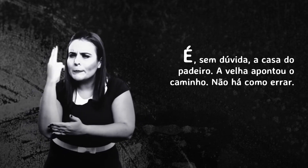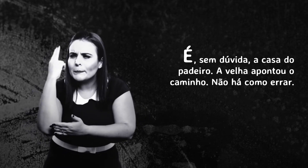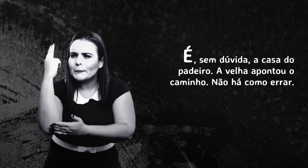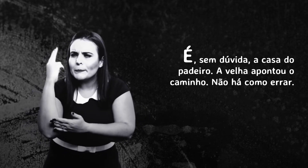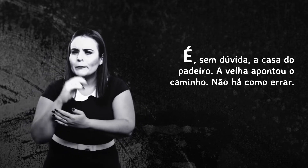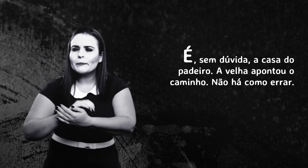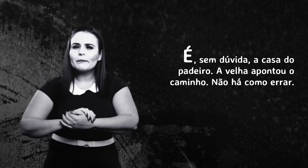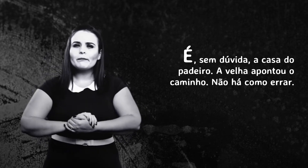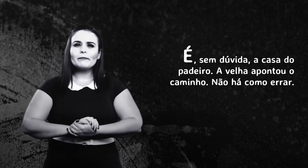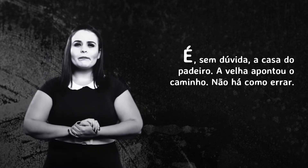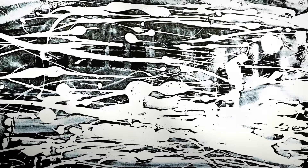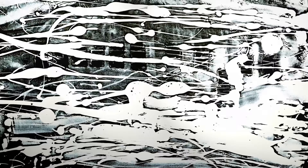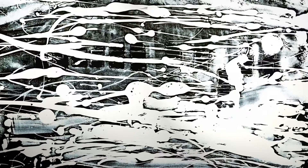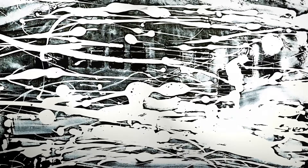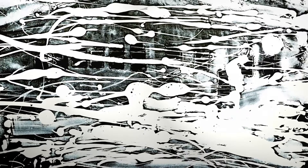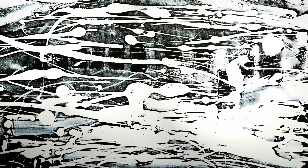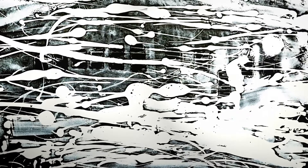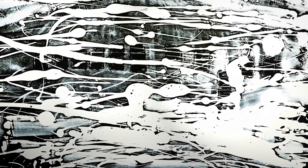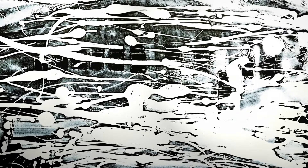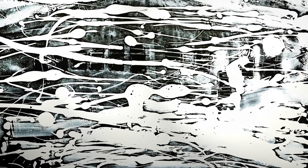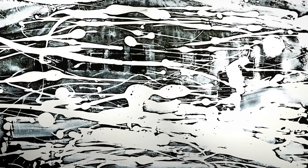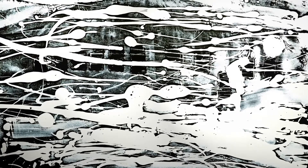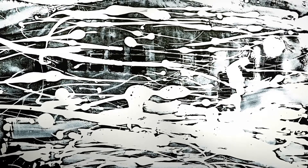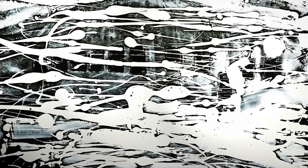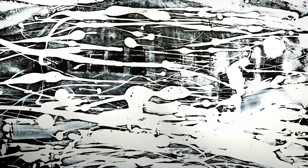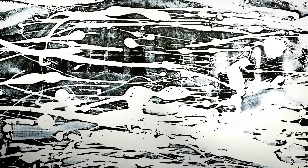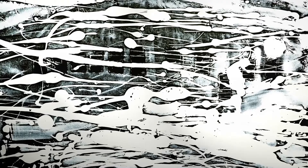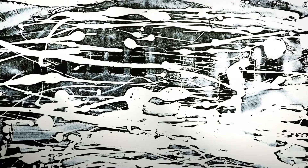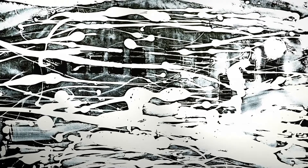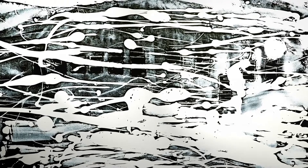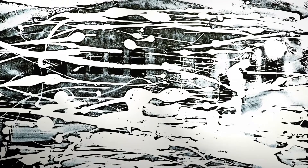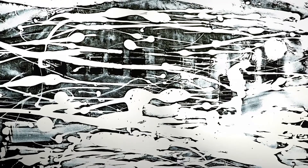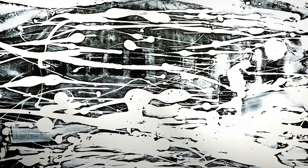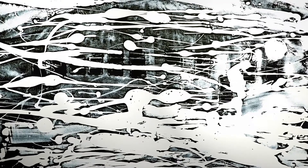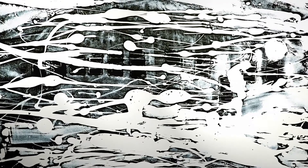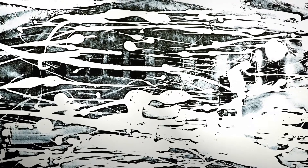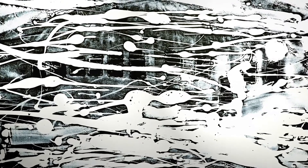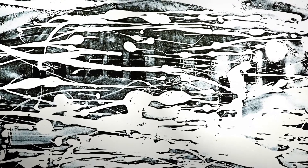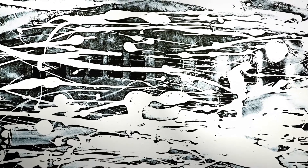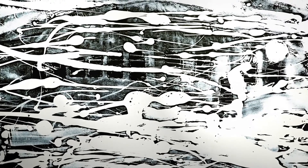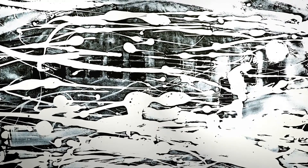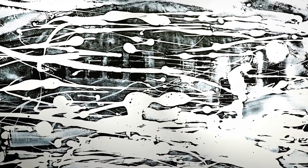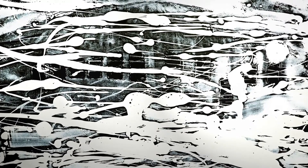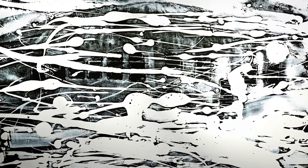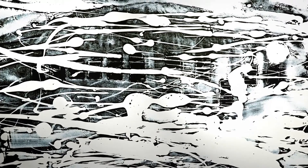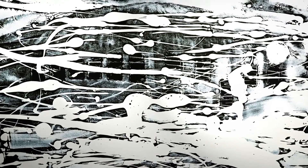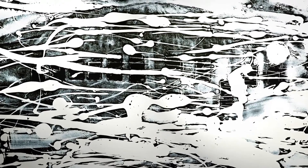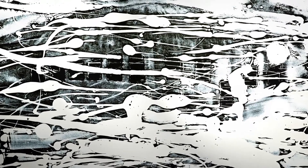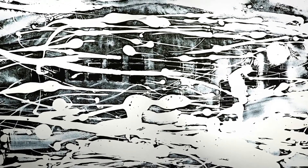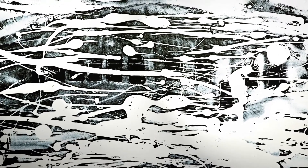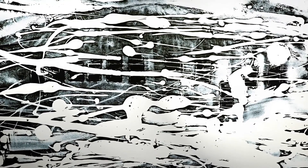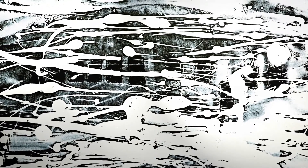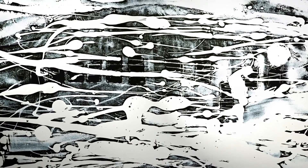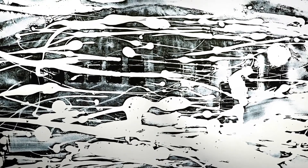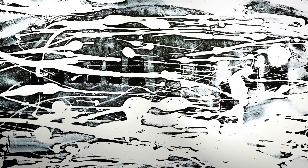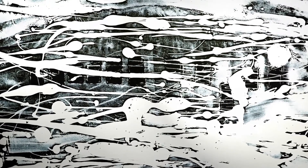errar. A tempestade em densas gotas de tinta branca obstrui a visão de uma grande construção ao